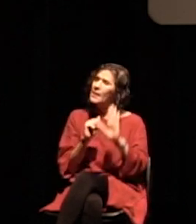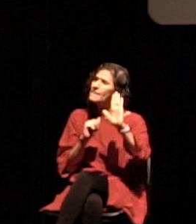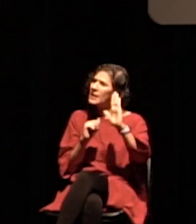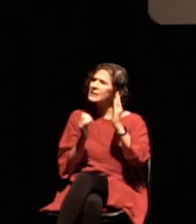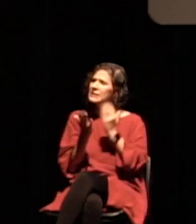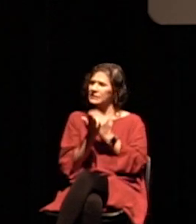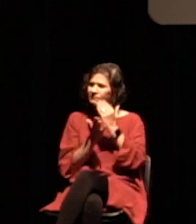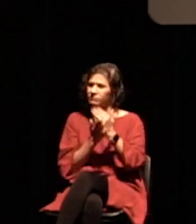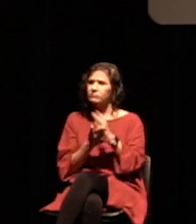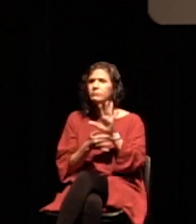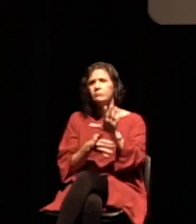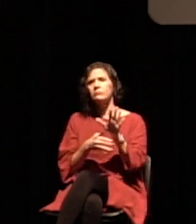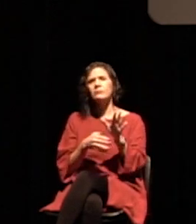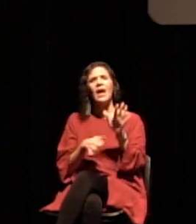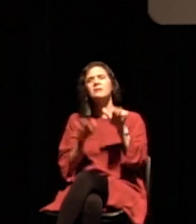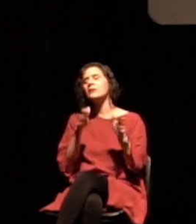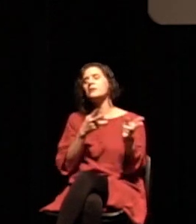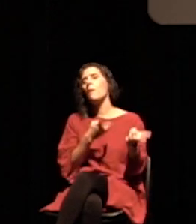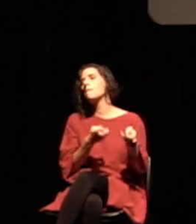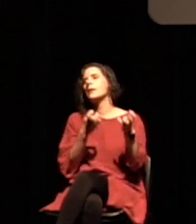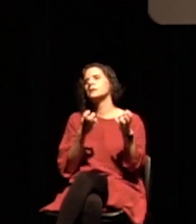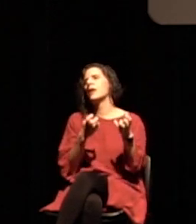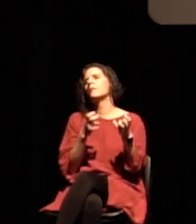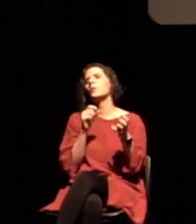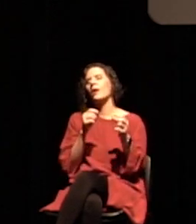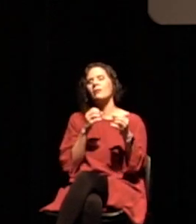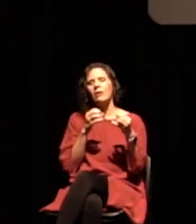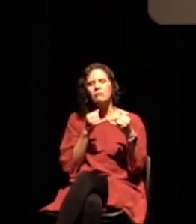reconhece essa precisão